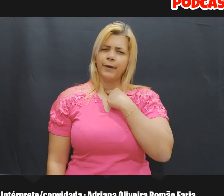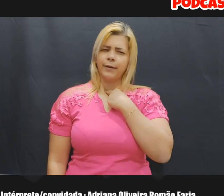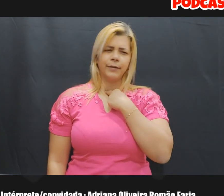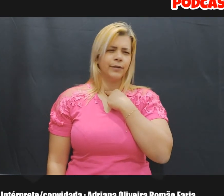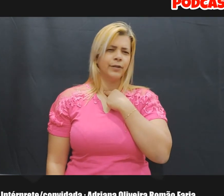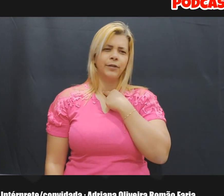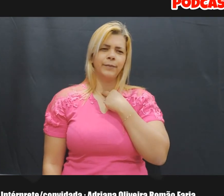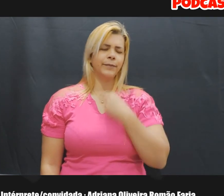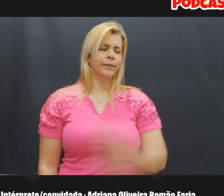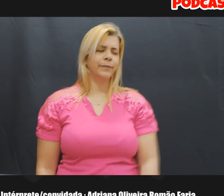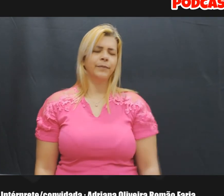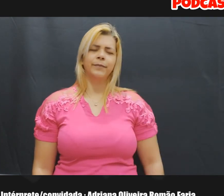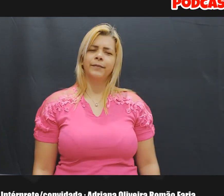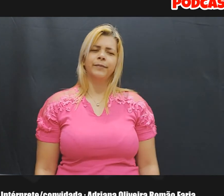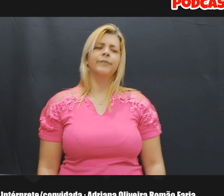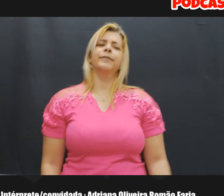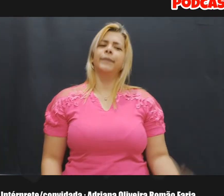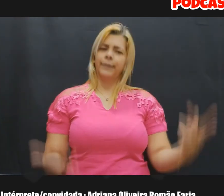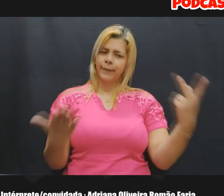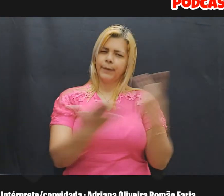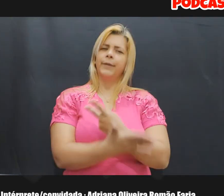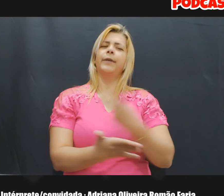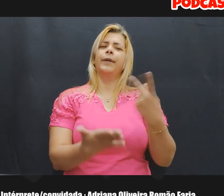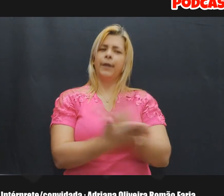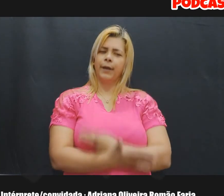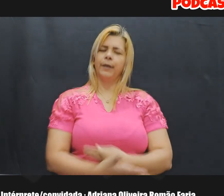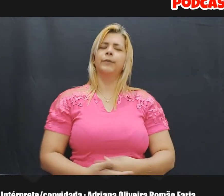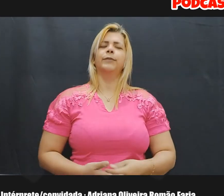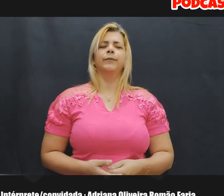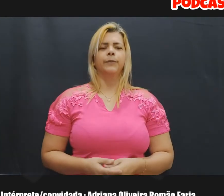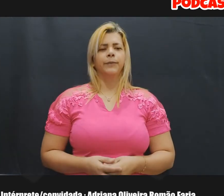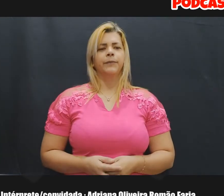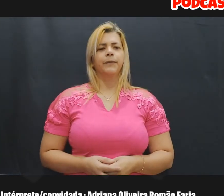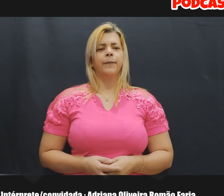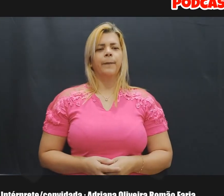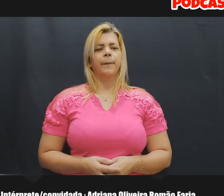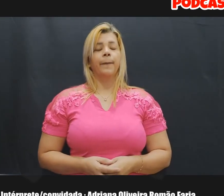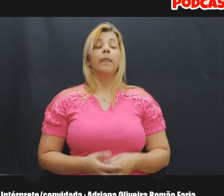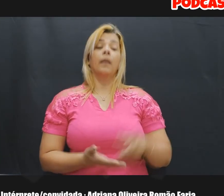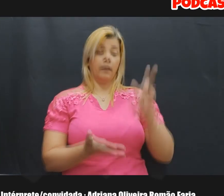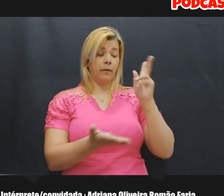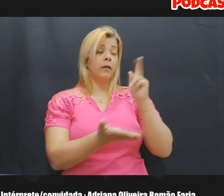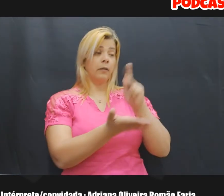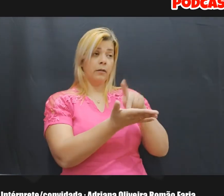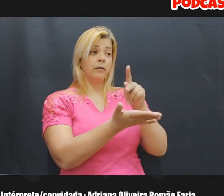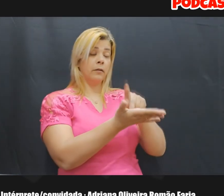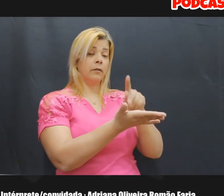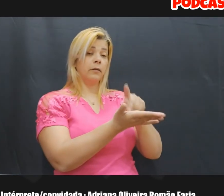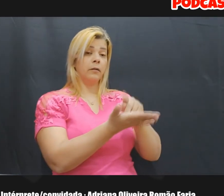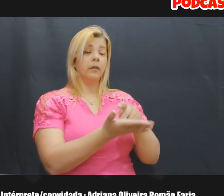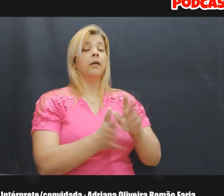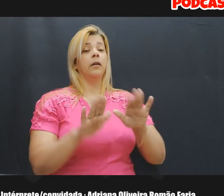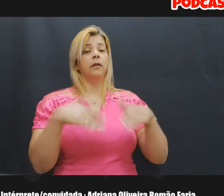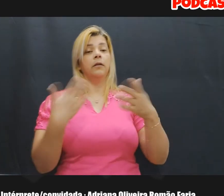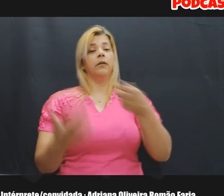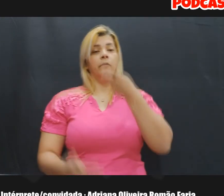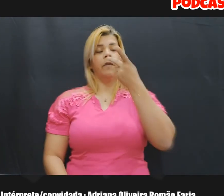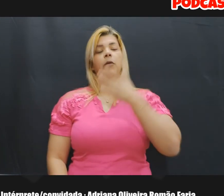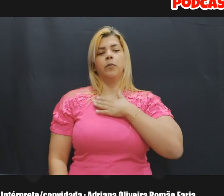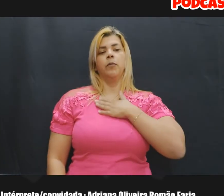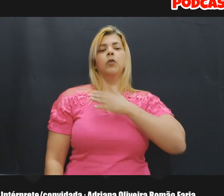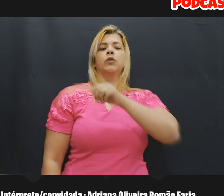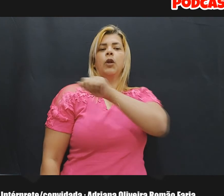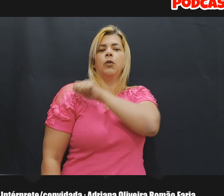nada ela estar ali, né? Não está sendo efetivo de forma alguma, né? Exatamente. E é isso que eu falo para meus alunos,